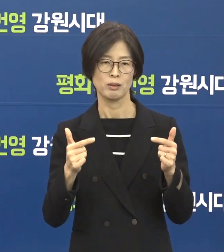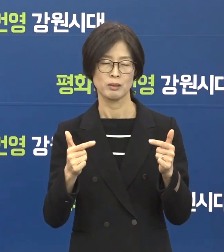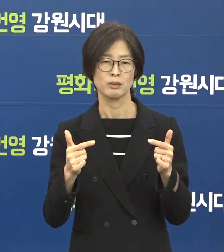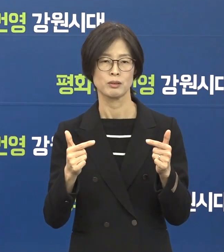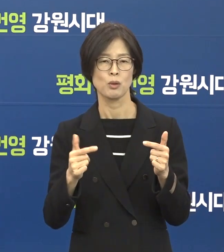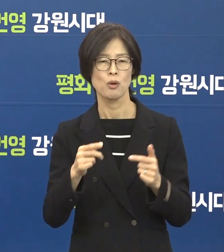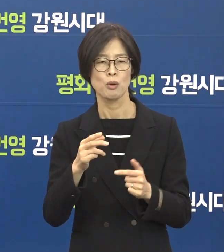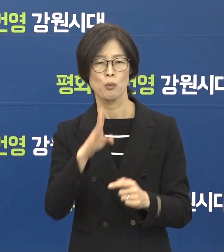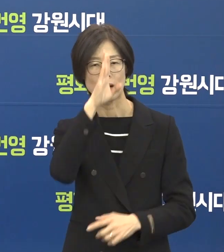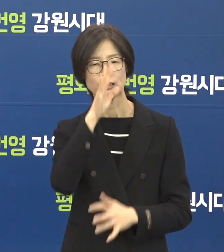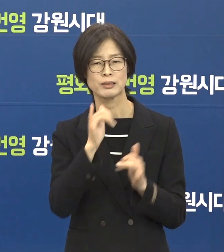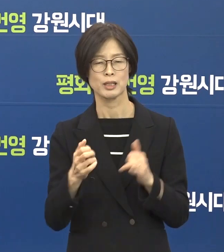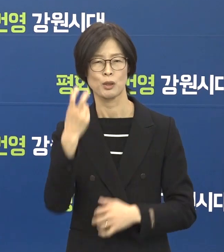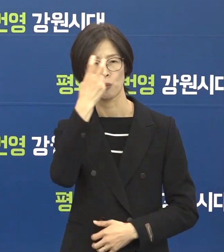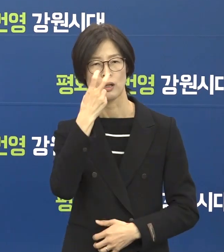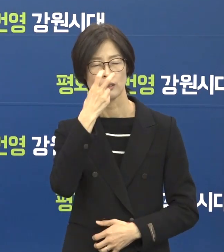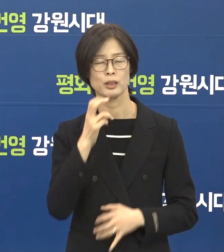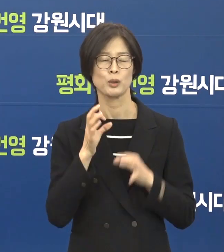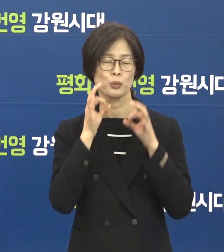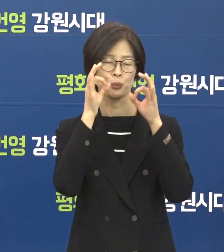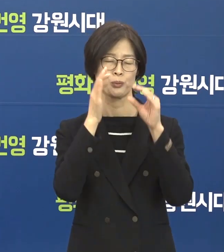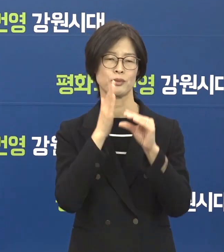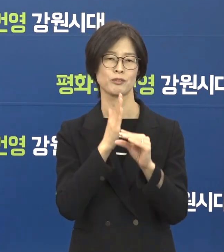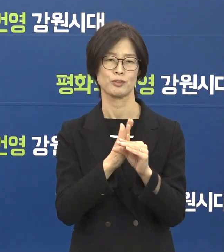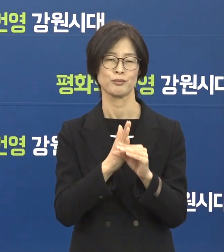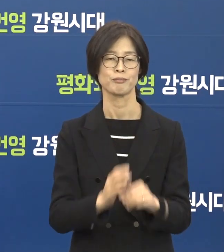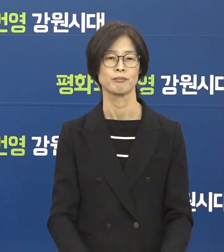재택치료 환자 관리에 만전을 기하고 있습니다.